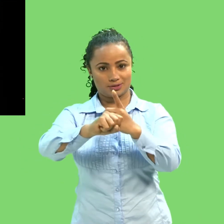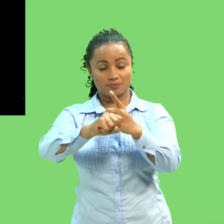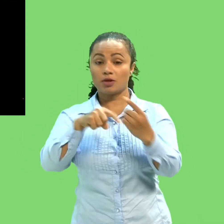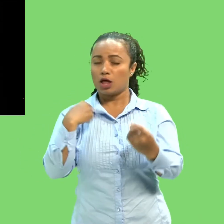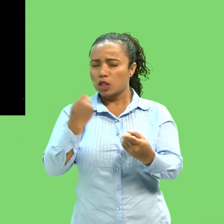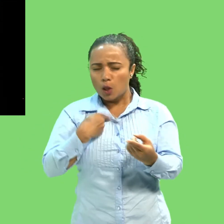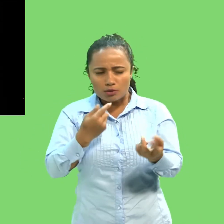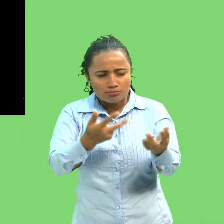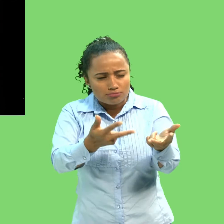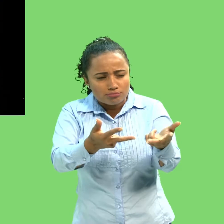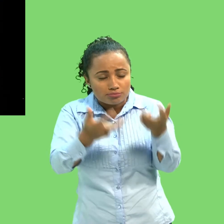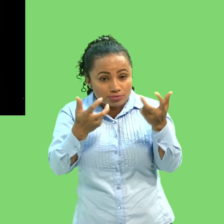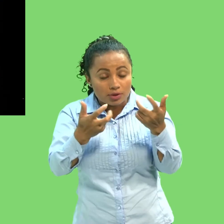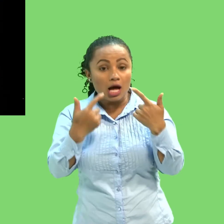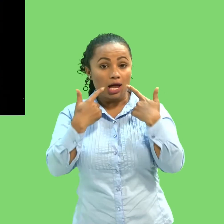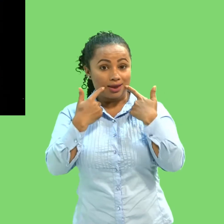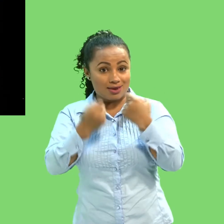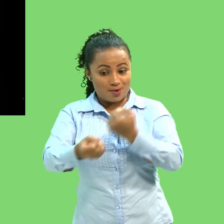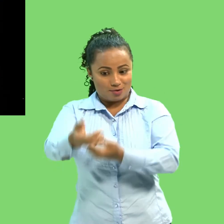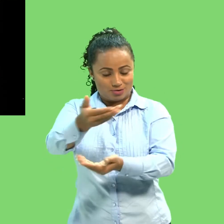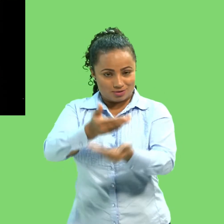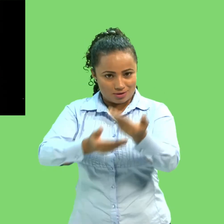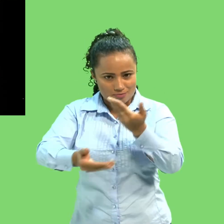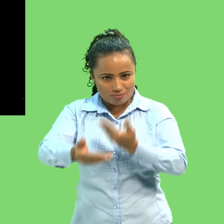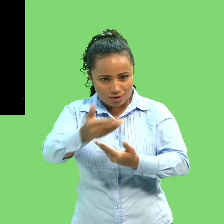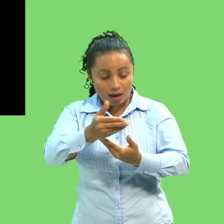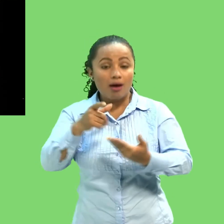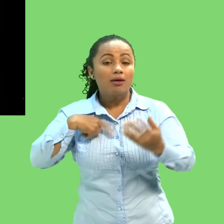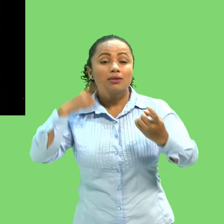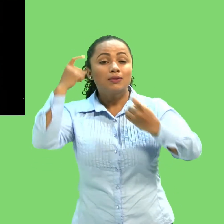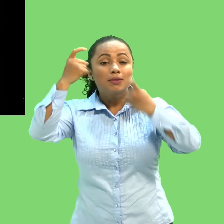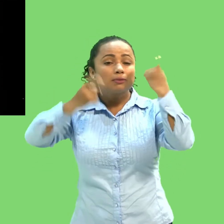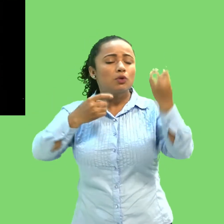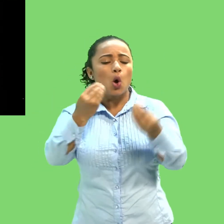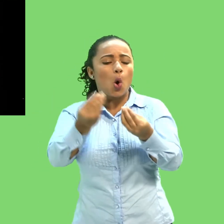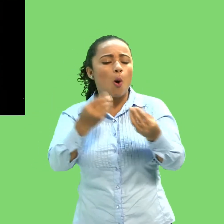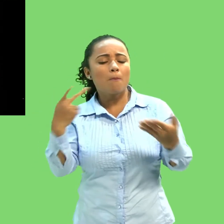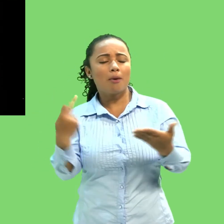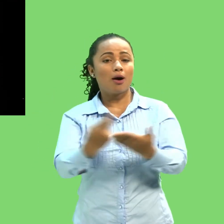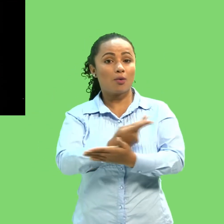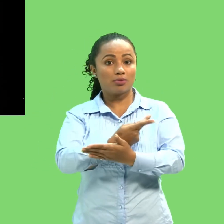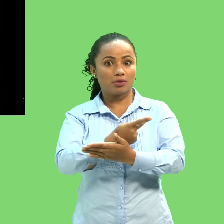linguística aplicada ela está preocupada realmente com a relação do conhecimento